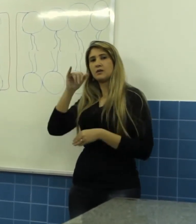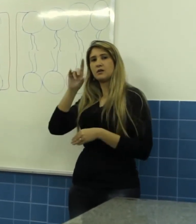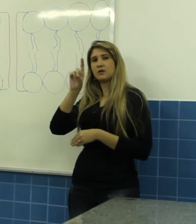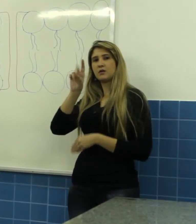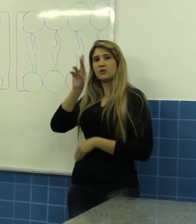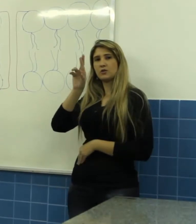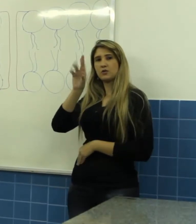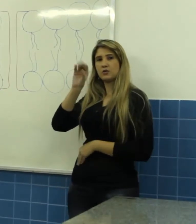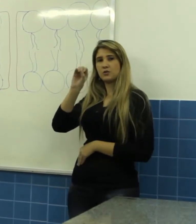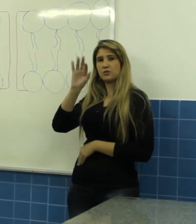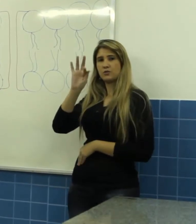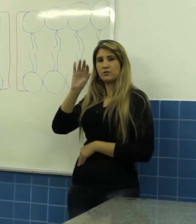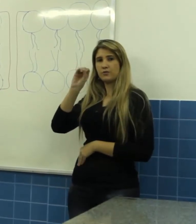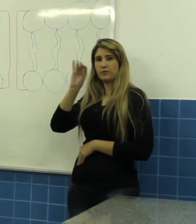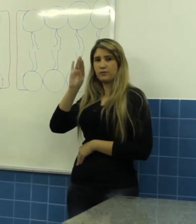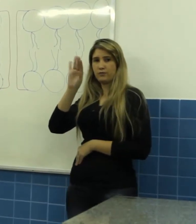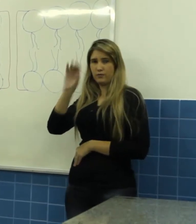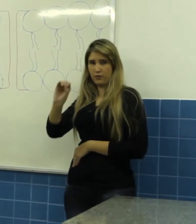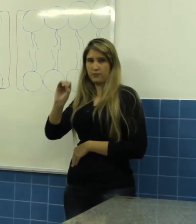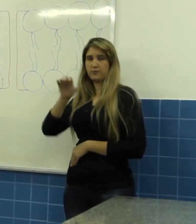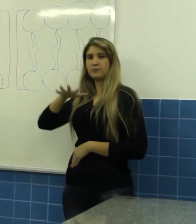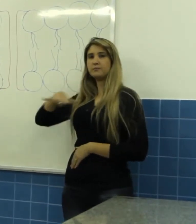Este campo